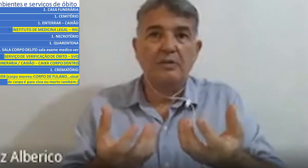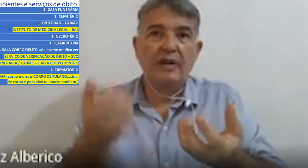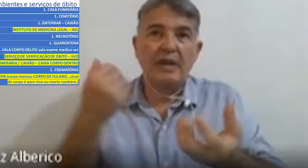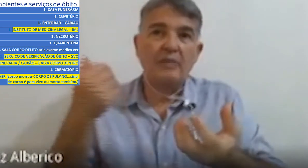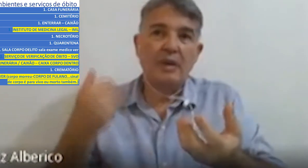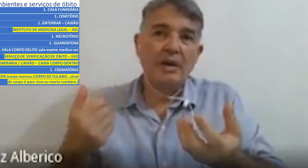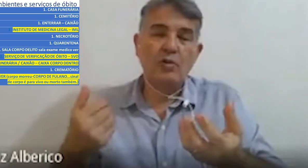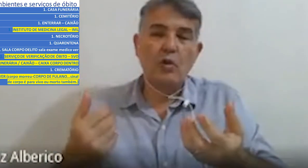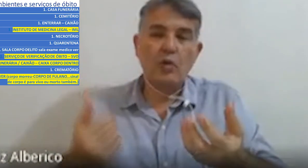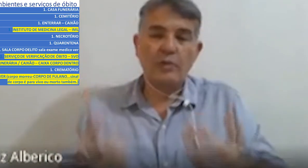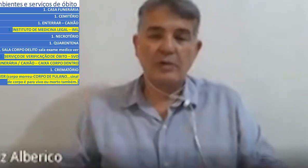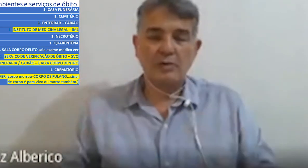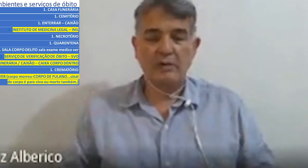Vai queimar o corpo. Então vai.